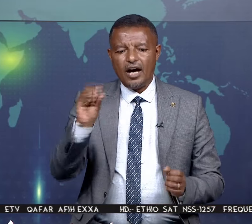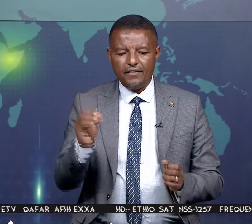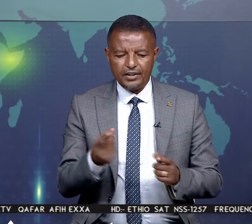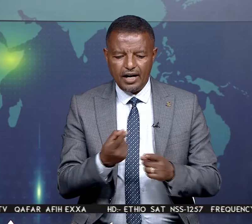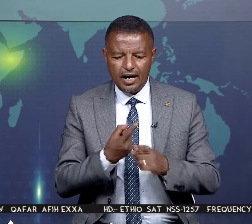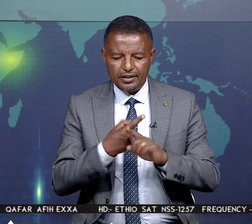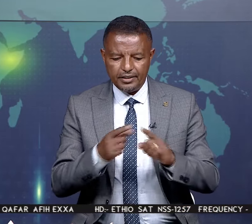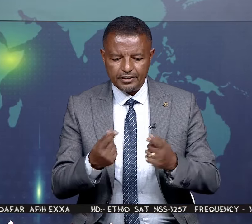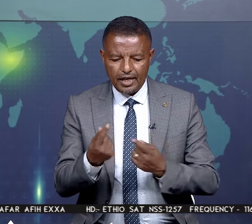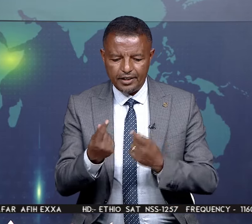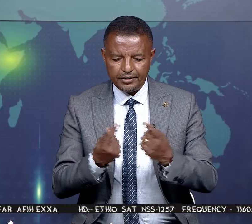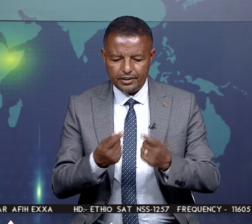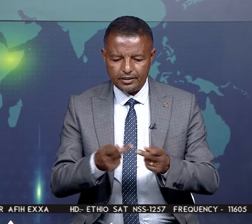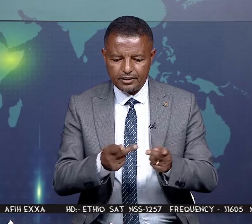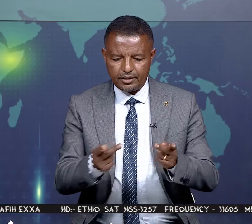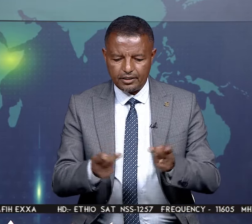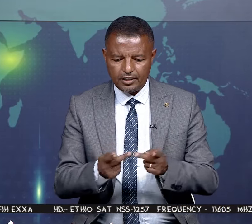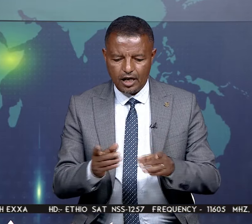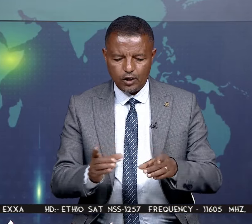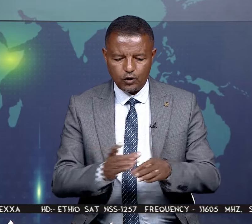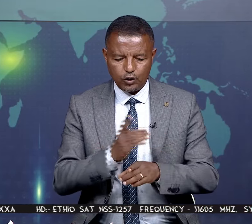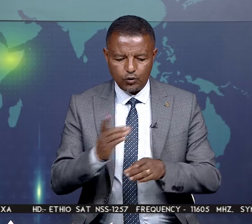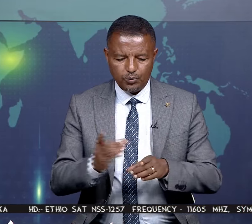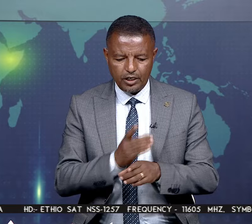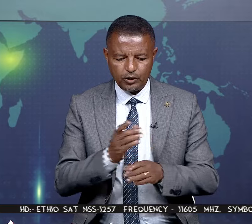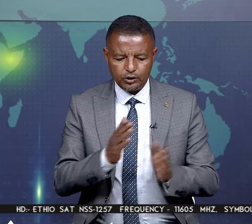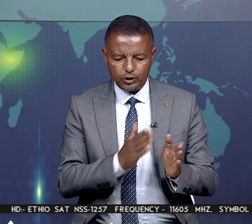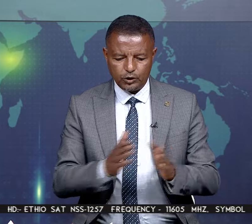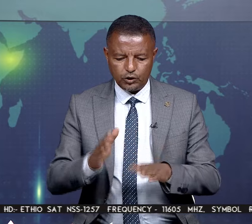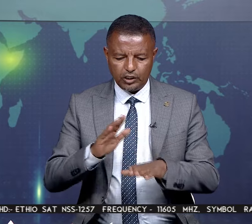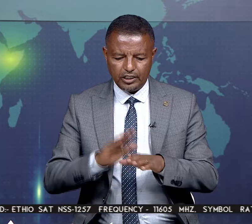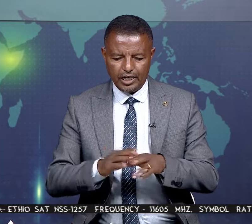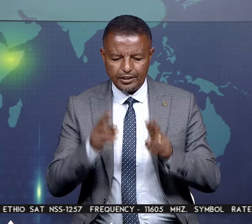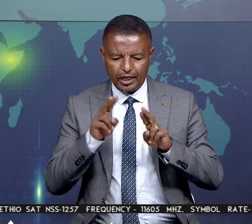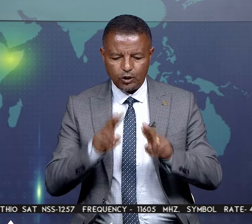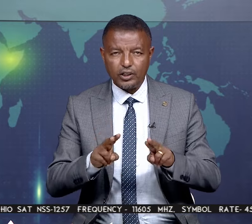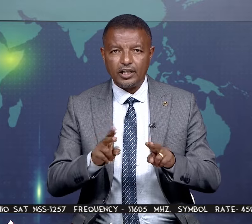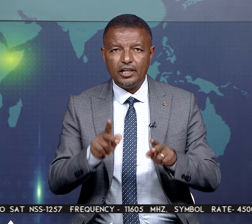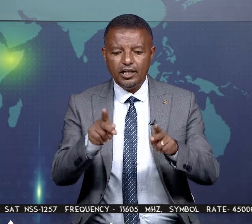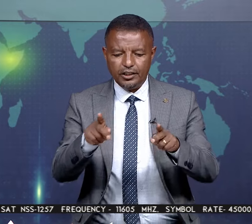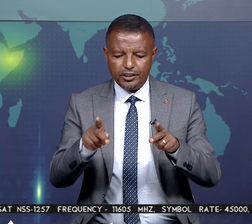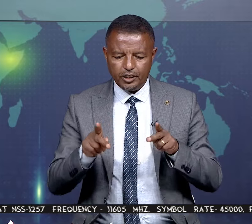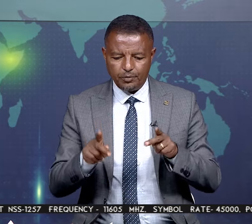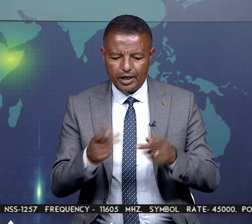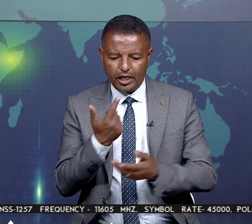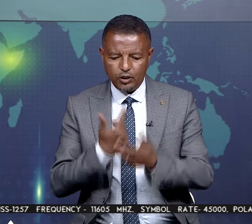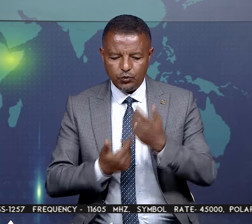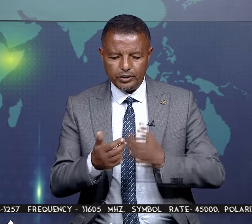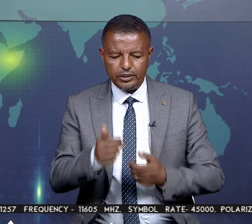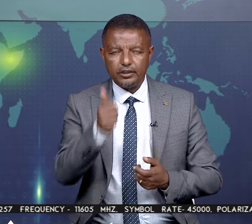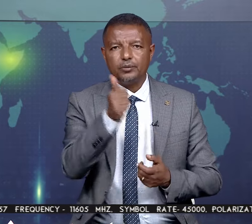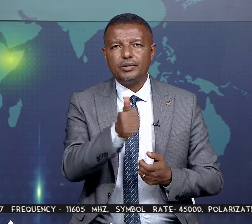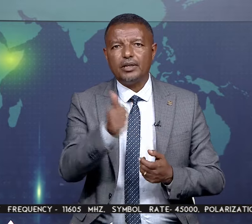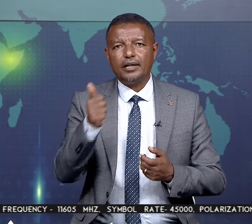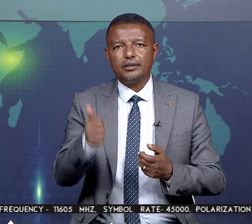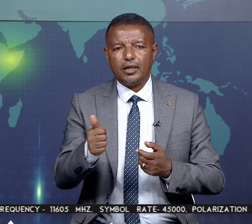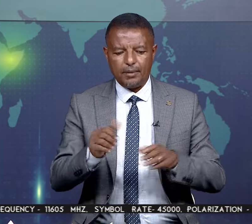ለአፍሪካ ነጻ የንግድ ቀጠና የኩባንያዎች ዝግጅት ላይ ያተኮረ የፓናል ውይይት በአዲስ አበባ